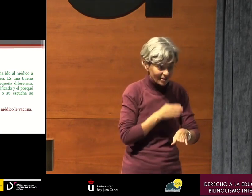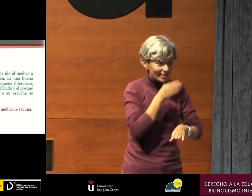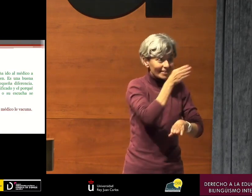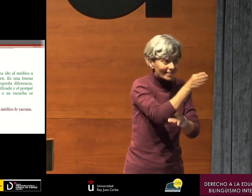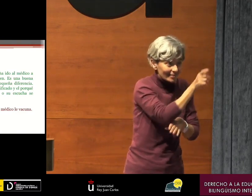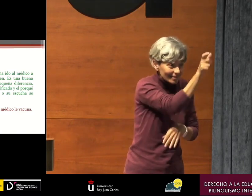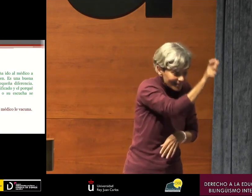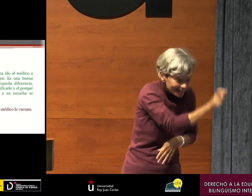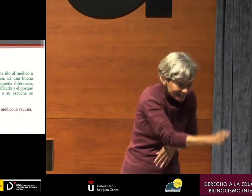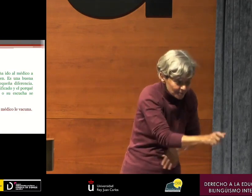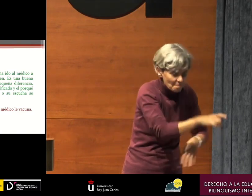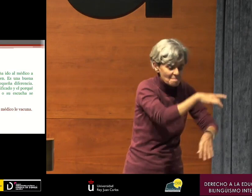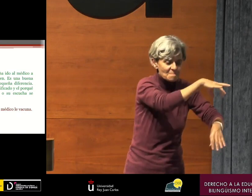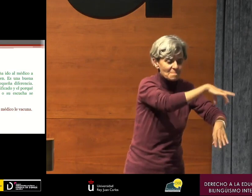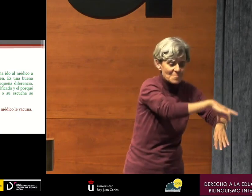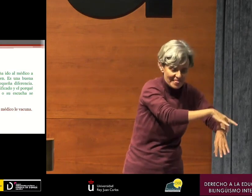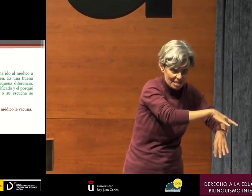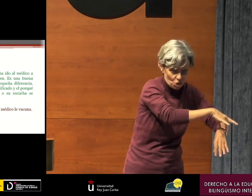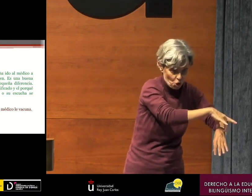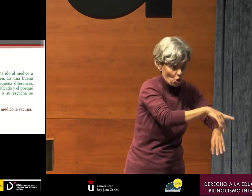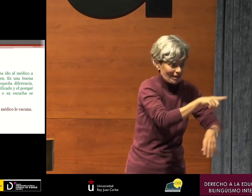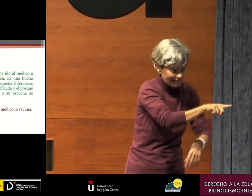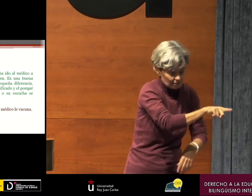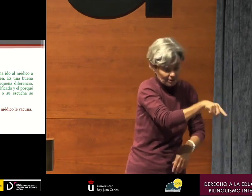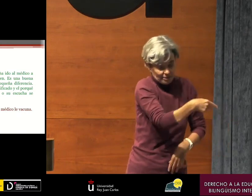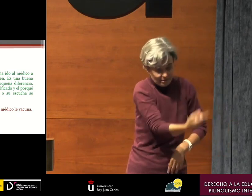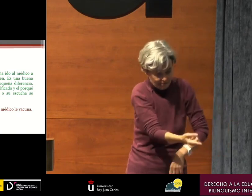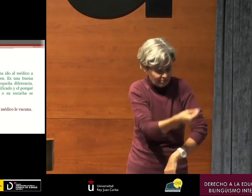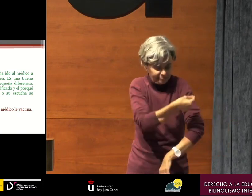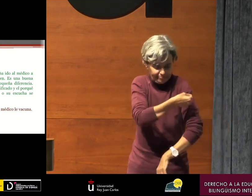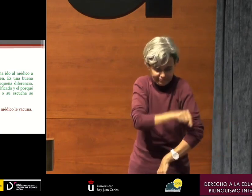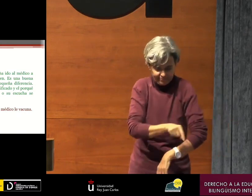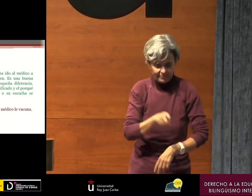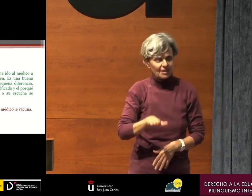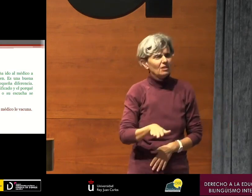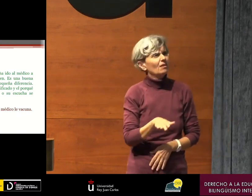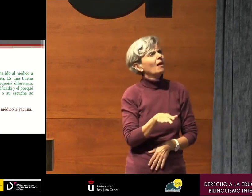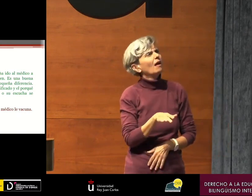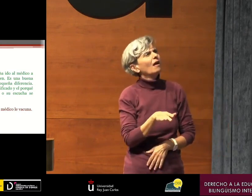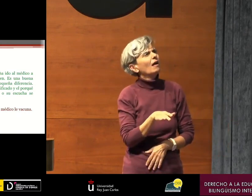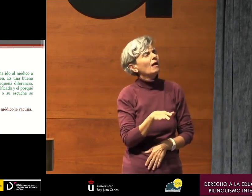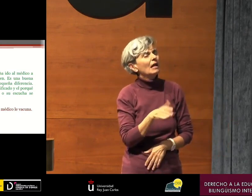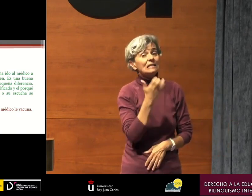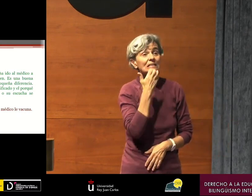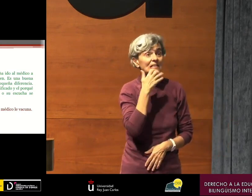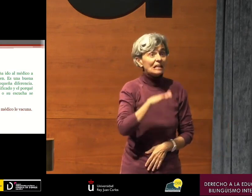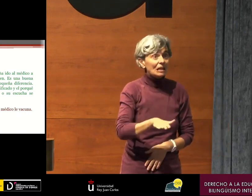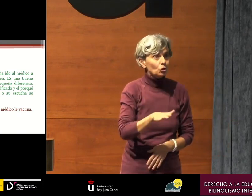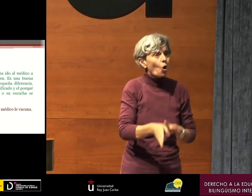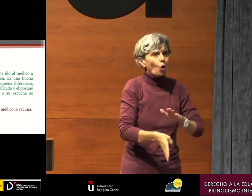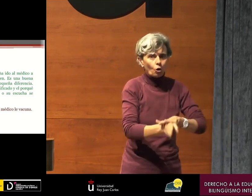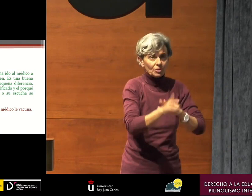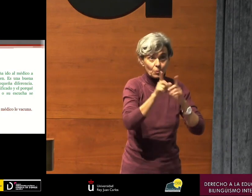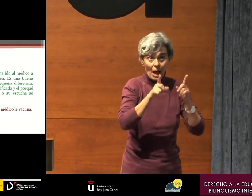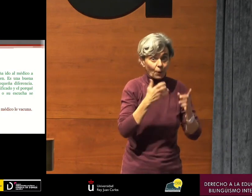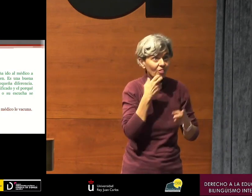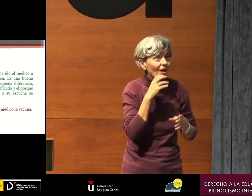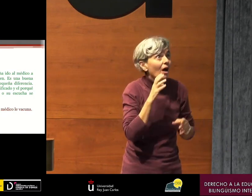Entonces, Pau no es que esté enfermo, es que ha ido al médico y el médico le va a poner las vacunas. Y el